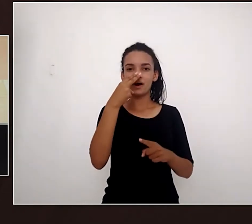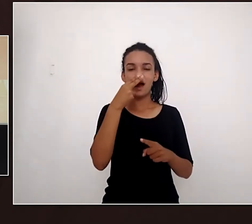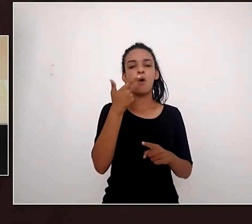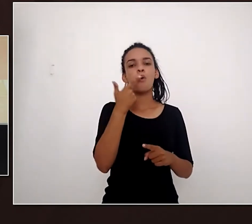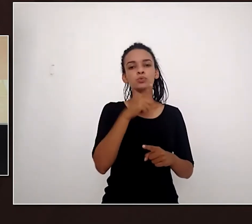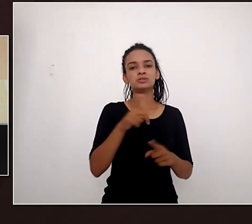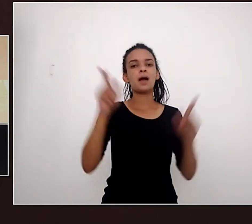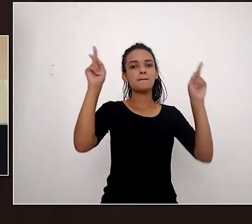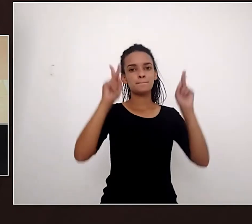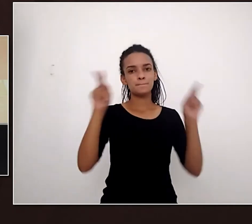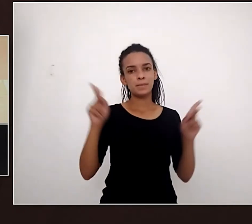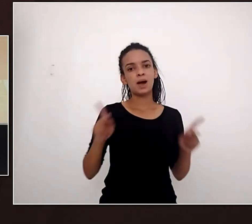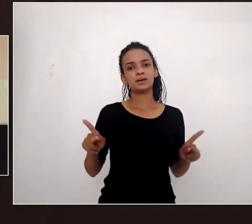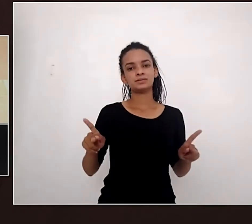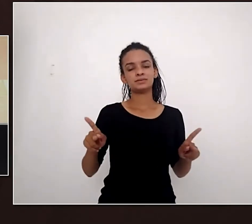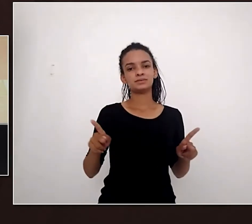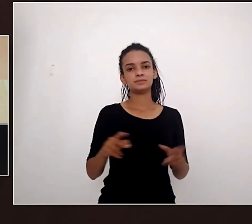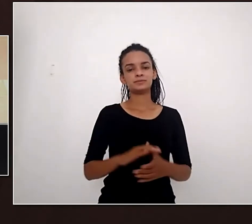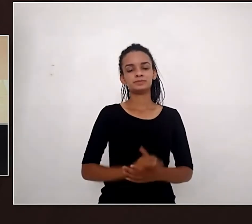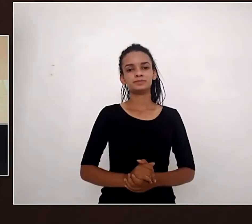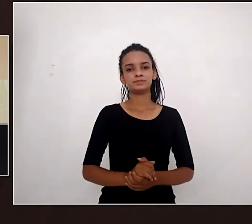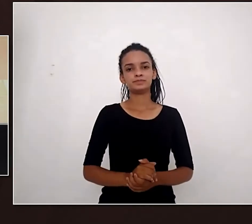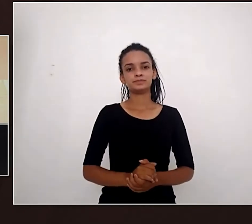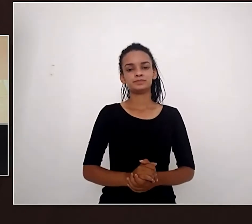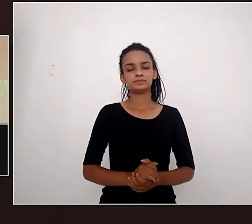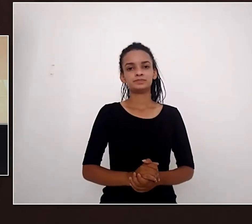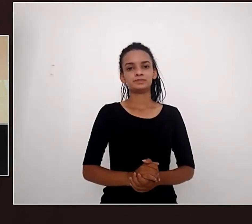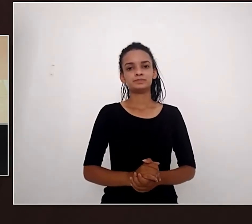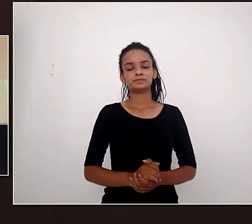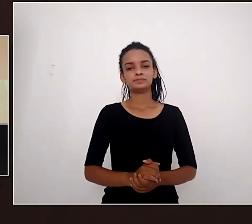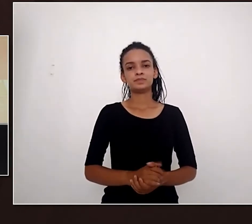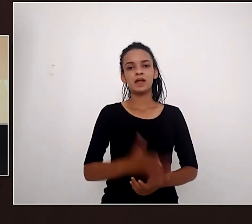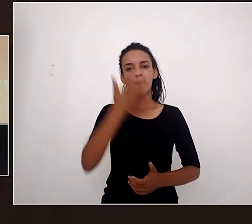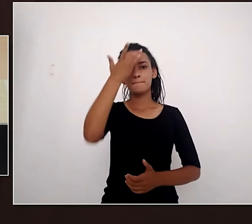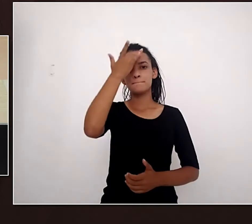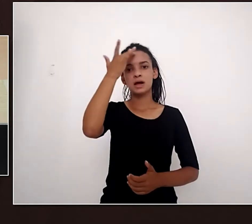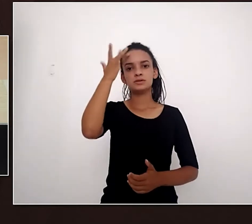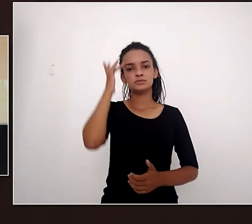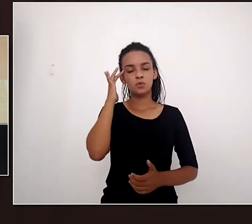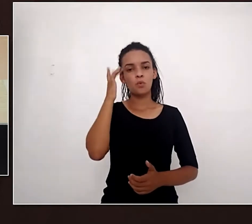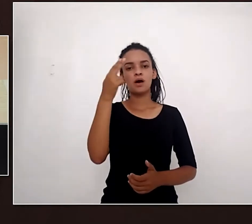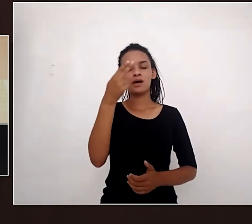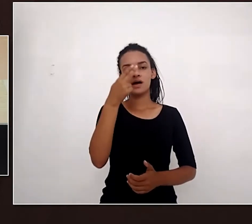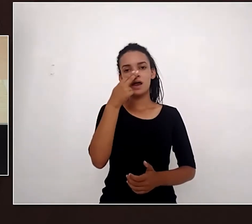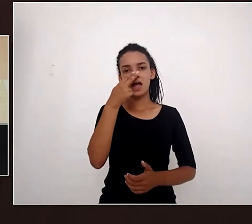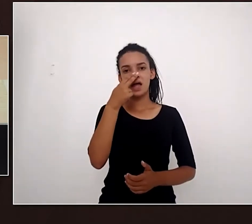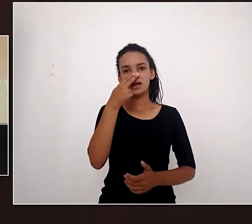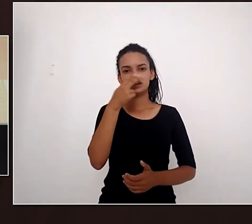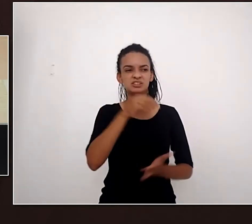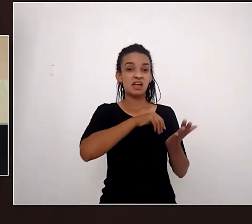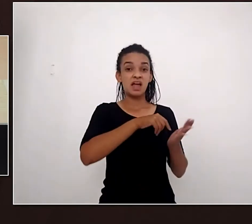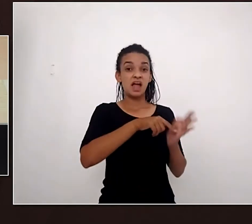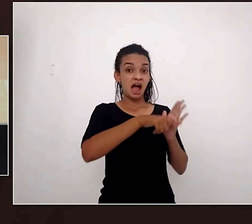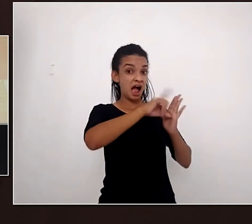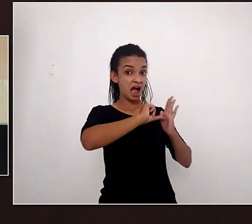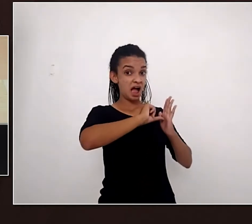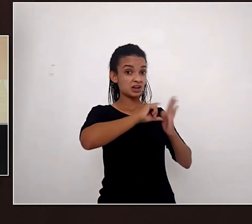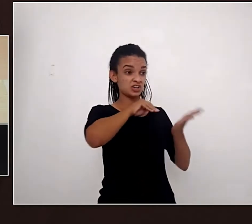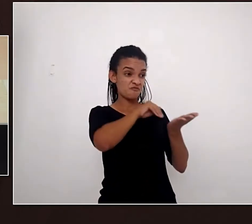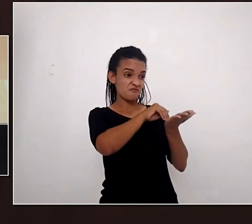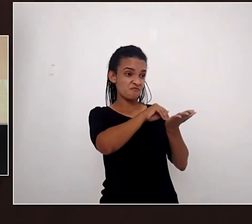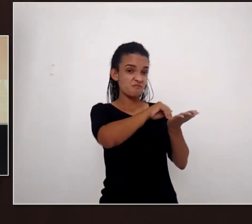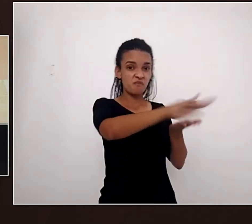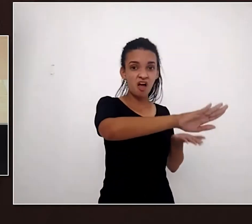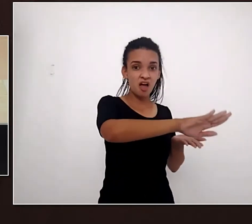tempo também a igreja se espalhou, se expandiu. Os cristãos que foram banidos por Domiciano recuperaram as